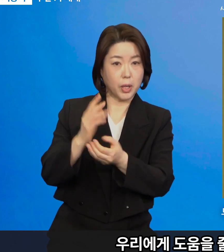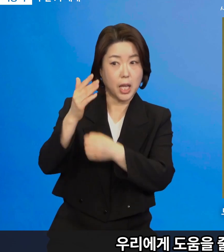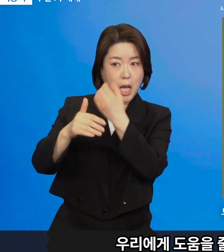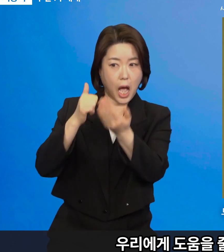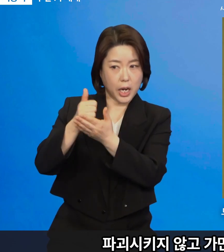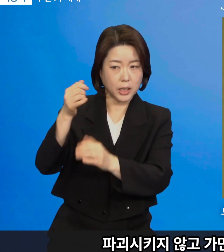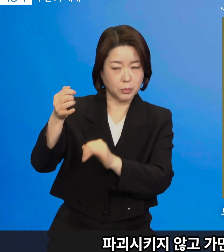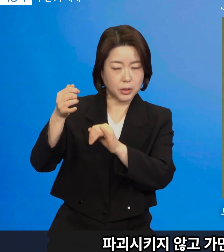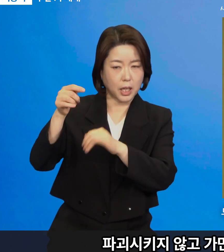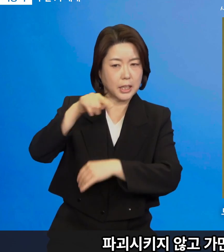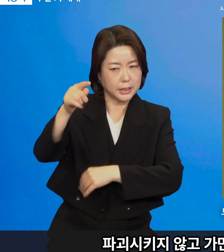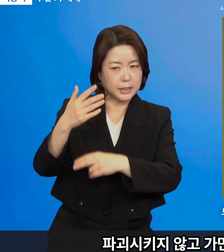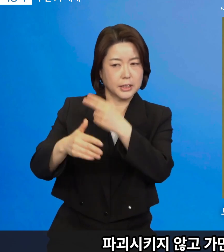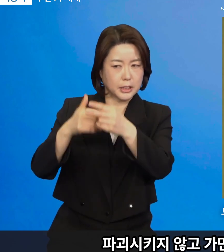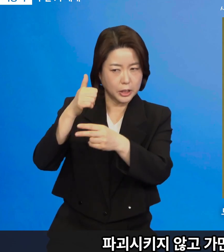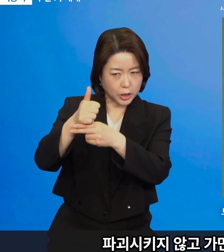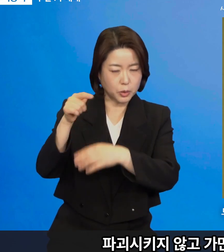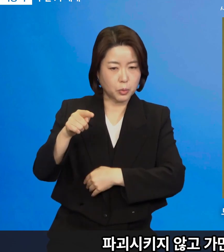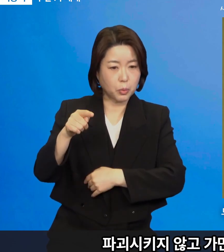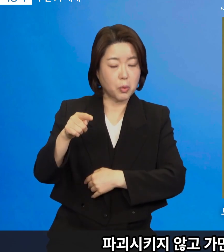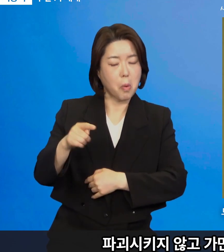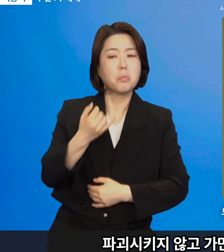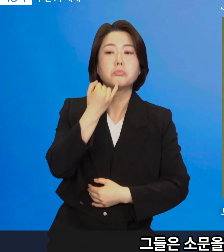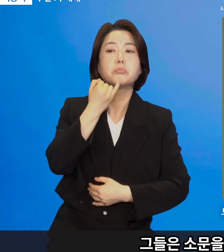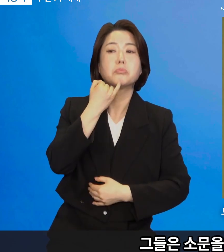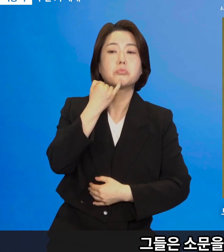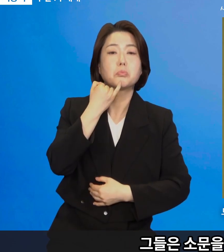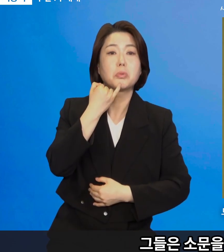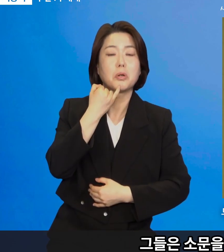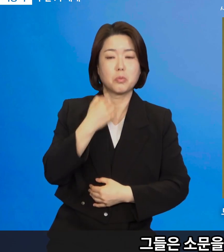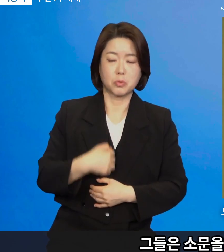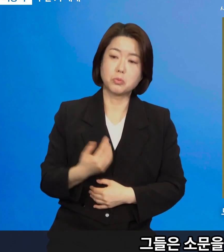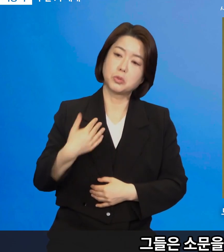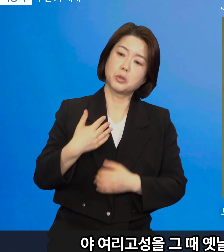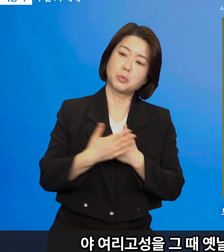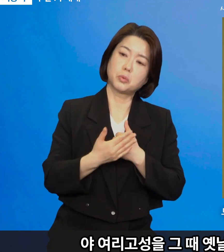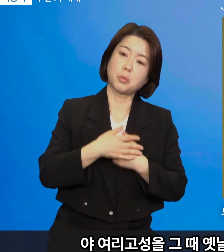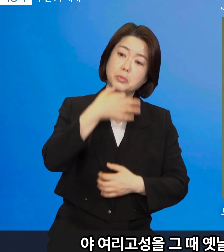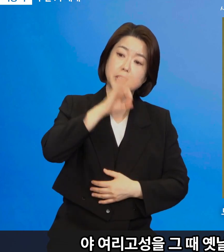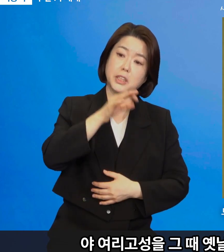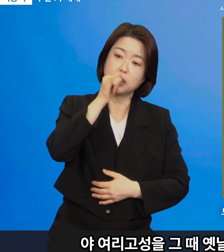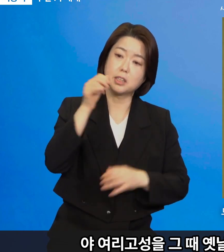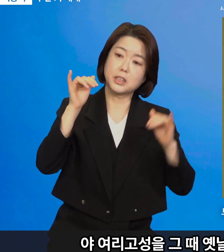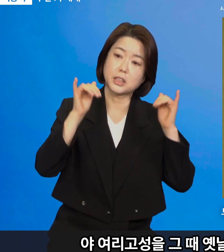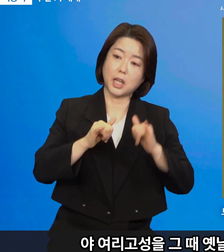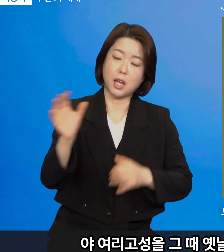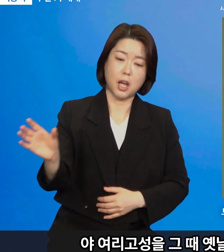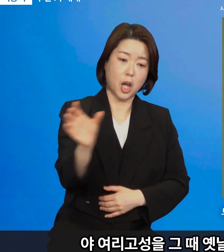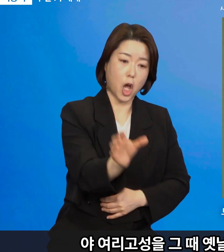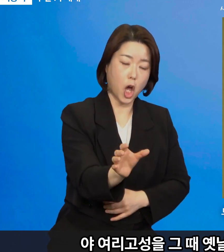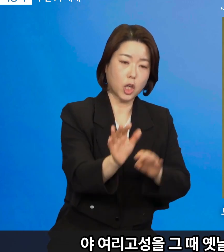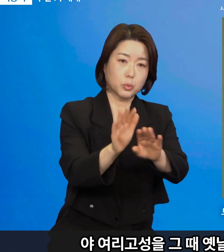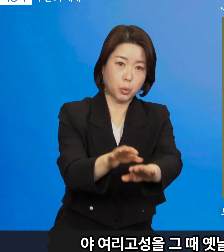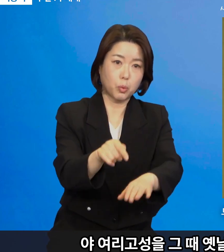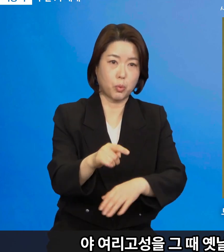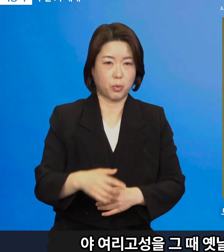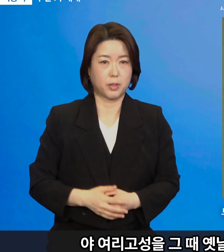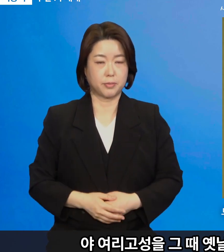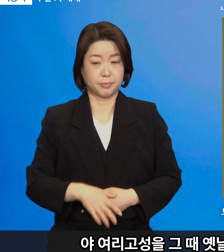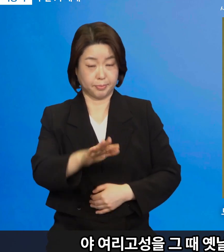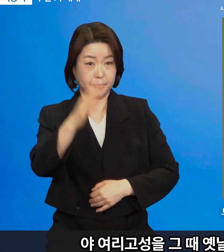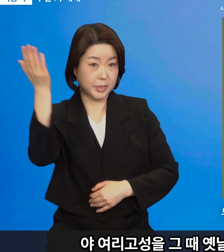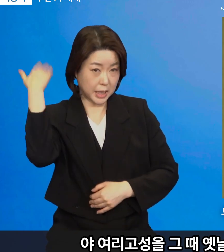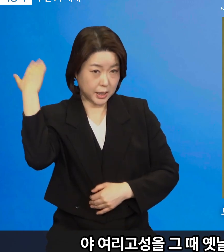싶어서 파괴시키지 않고 가만히 거기에 둔 것이죠. 그들도 소문을 들어 알았어요. 야, 여리고 성을 그때 옛날이긴